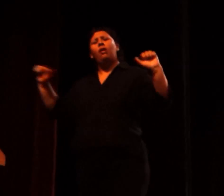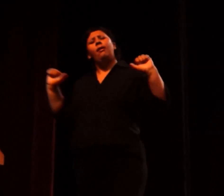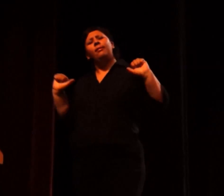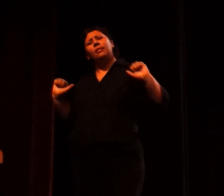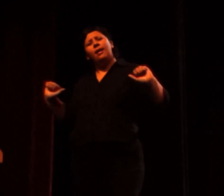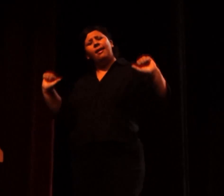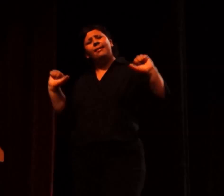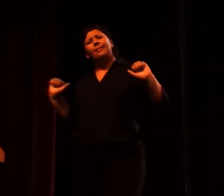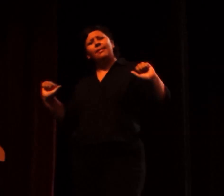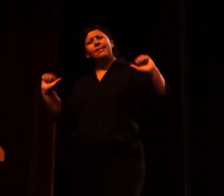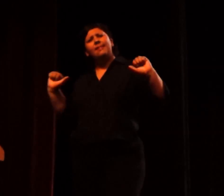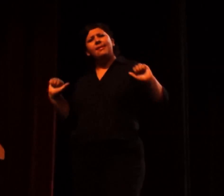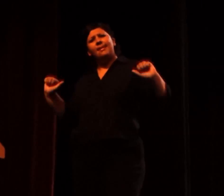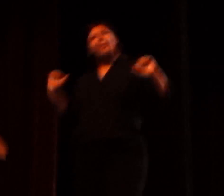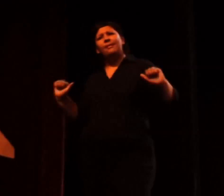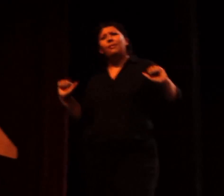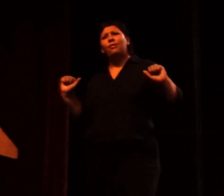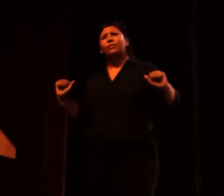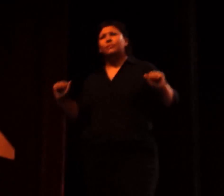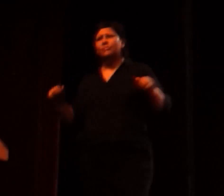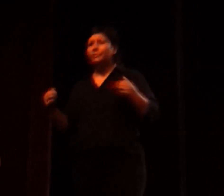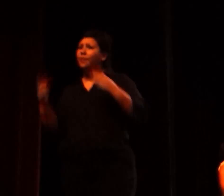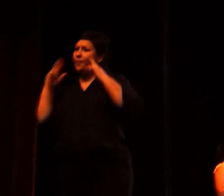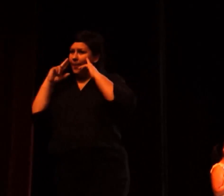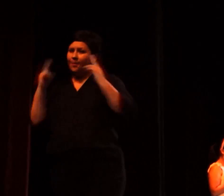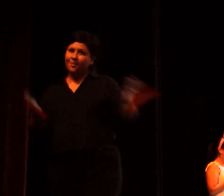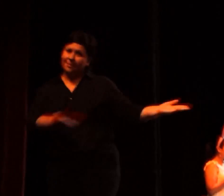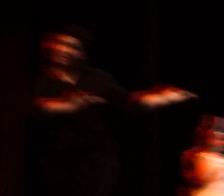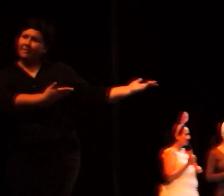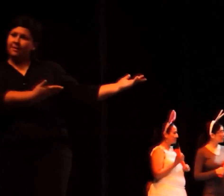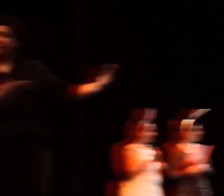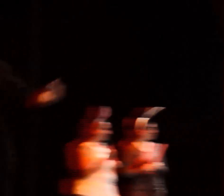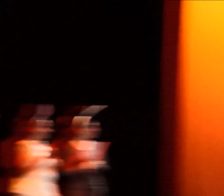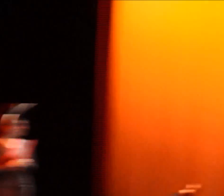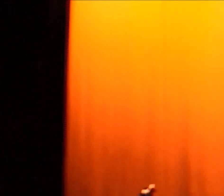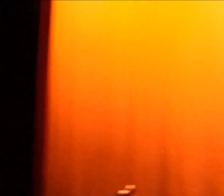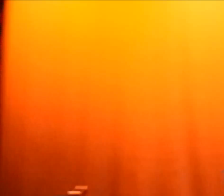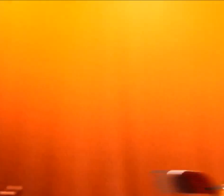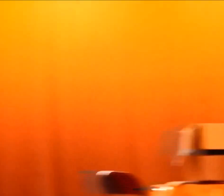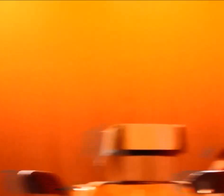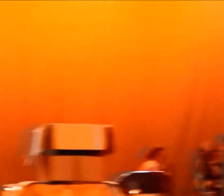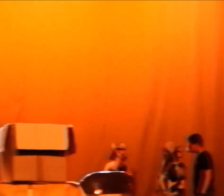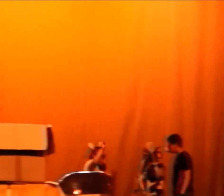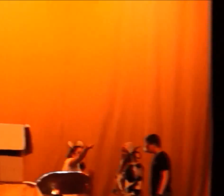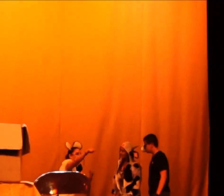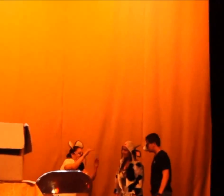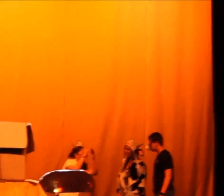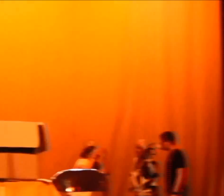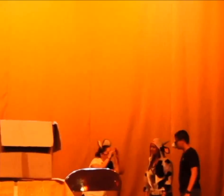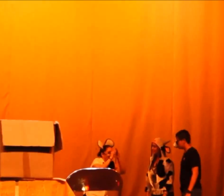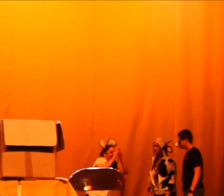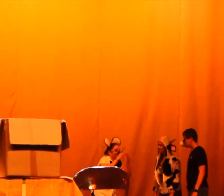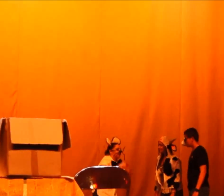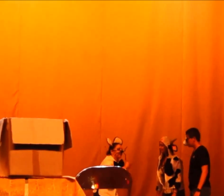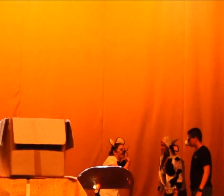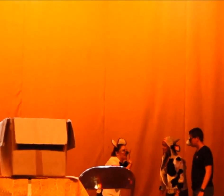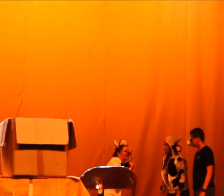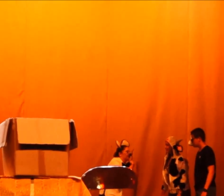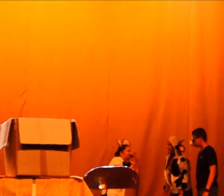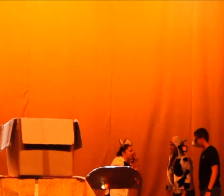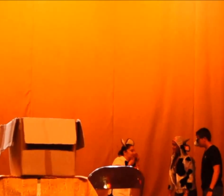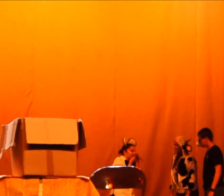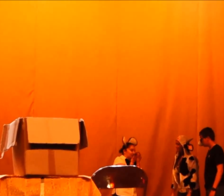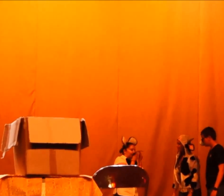la vaca y el becerro pastando tranquilamente. Veamos qué sucede. Señora vaca, allá